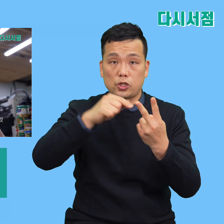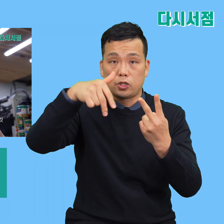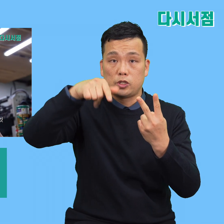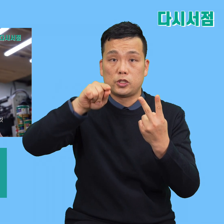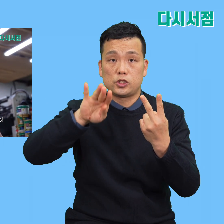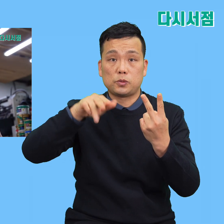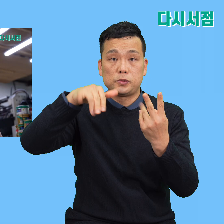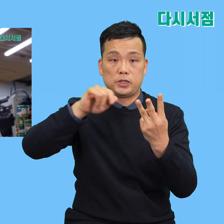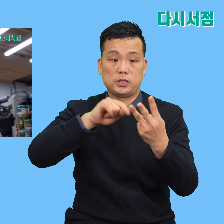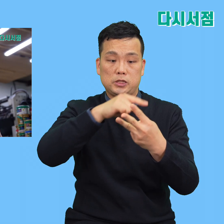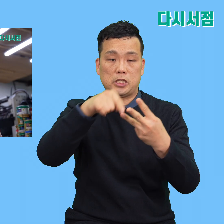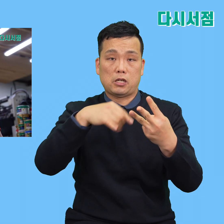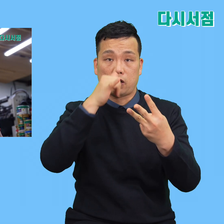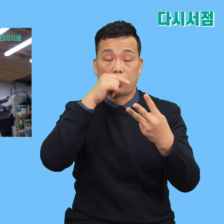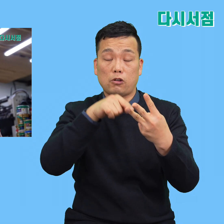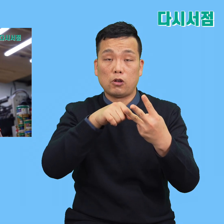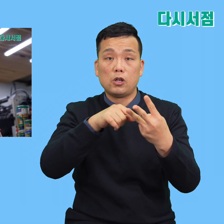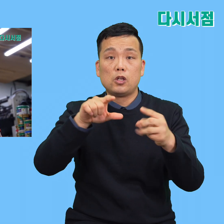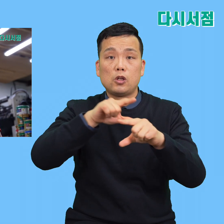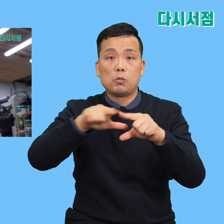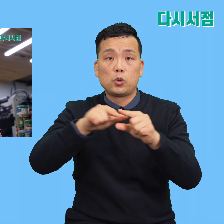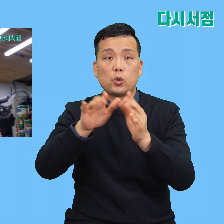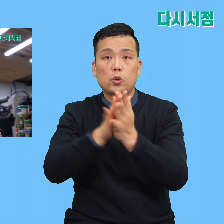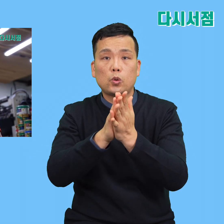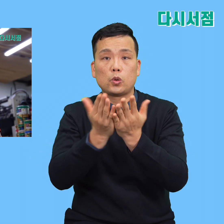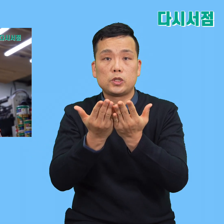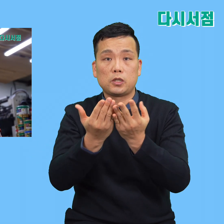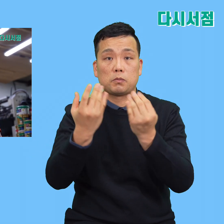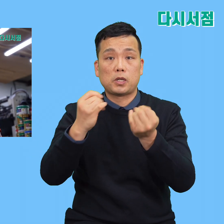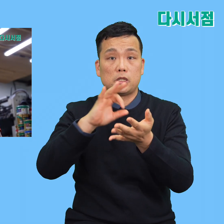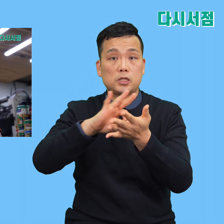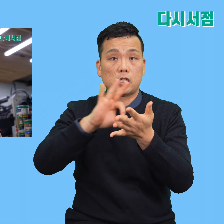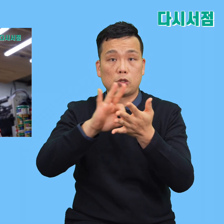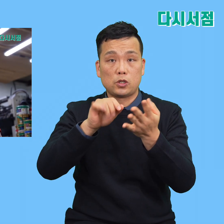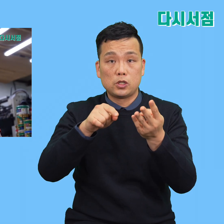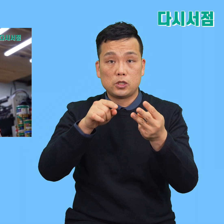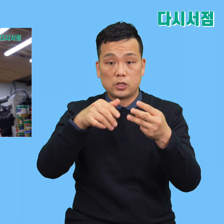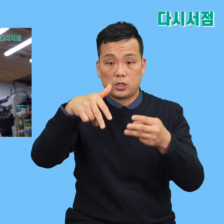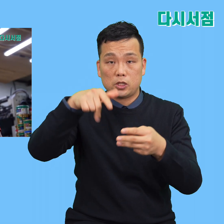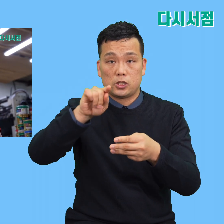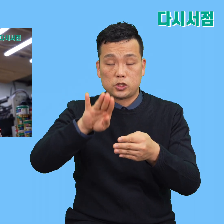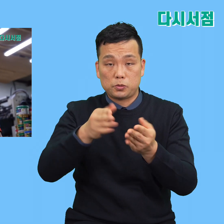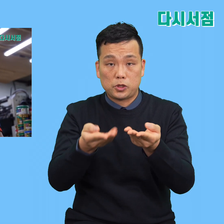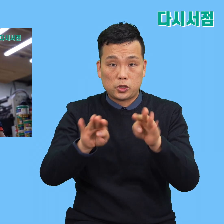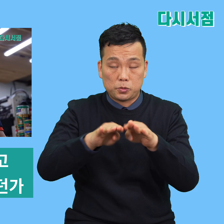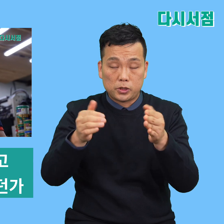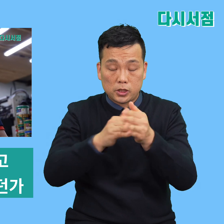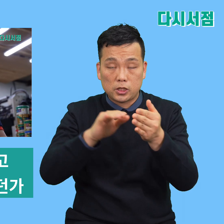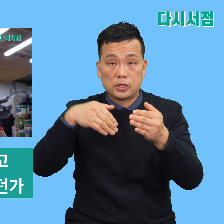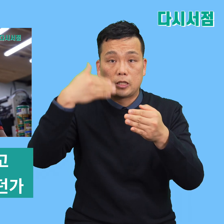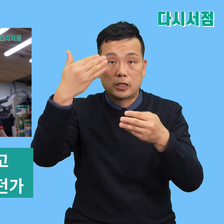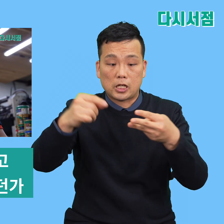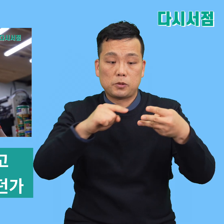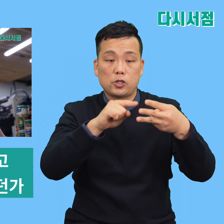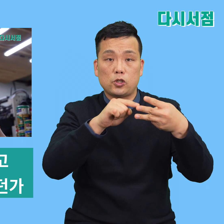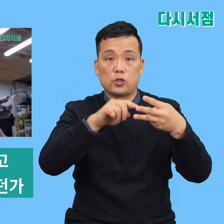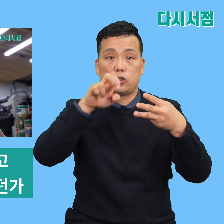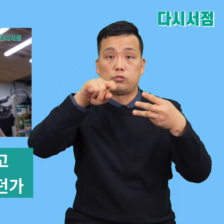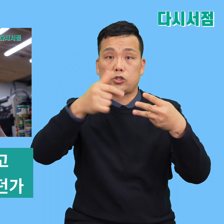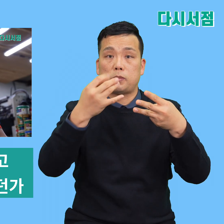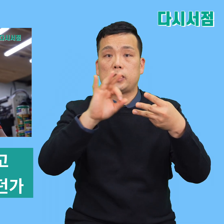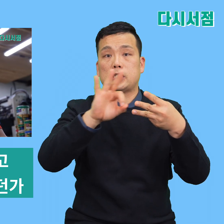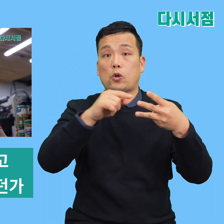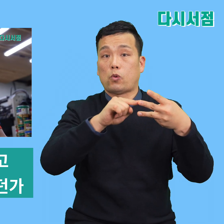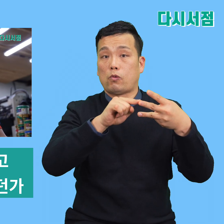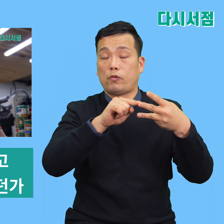세 가지 종류가 있어요. 근데 일반 책들은 접지를 해서 그 일반 그 무선 재본이